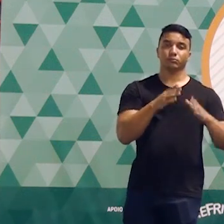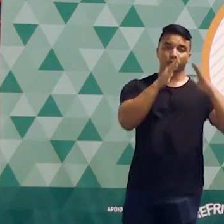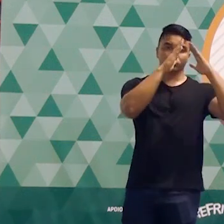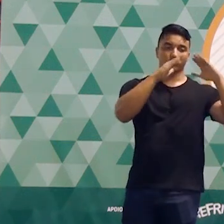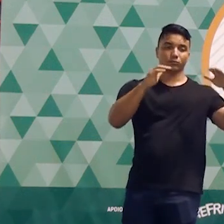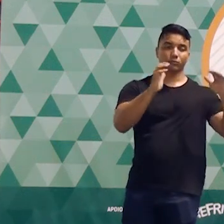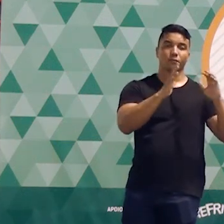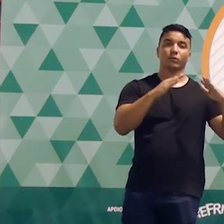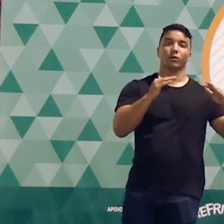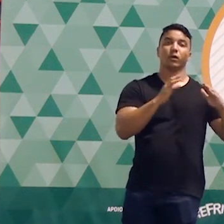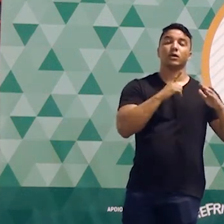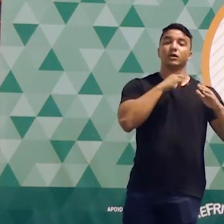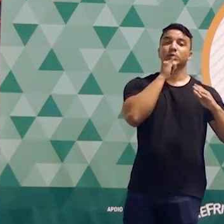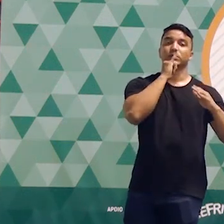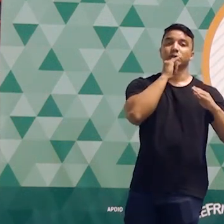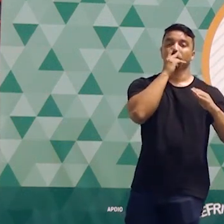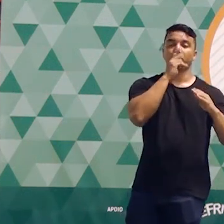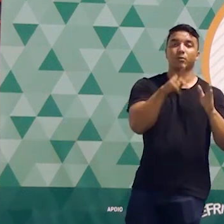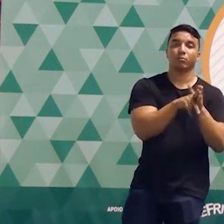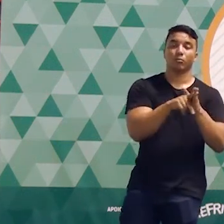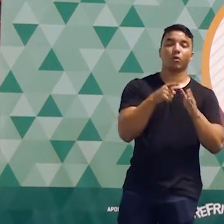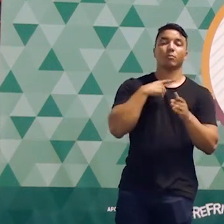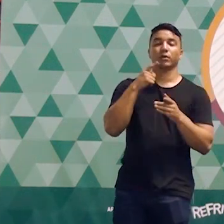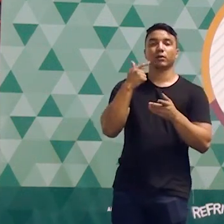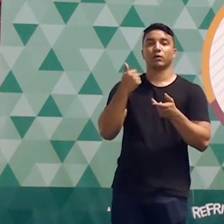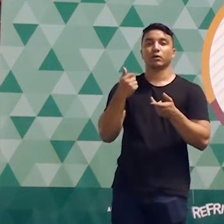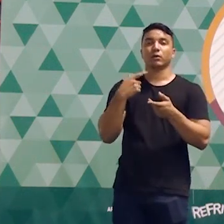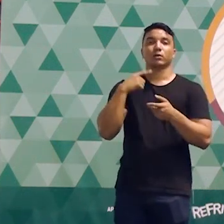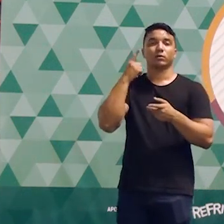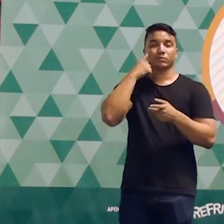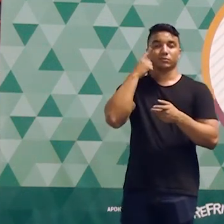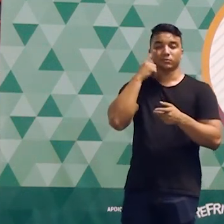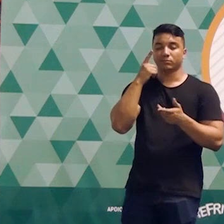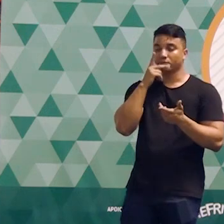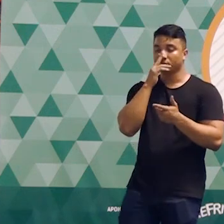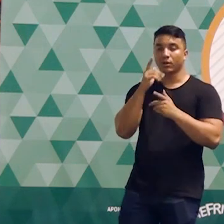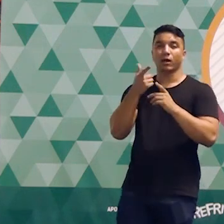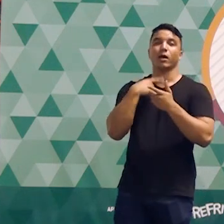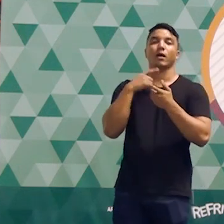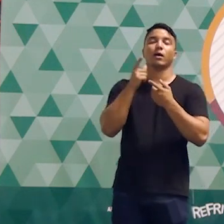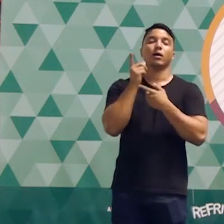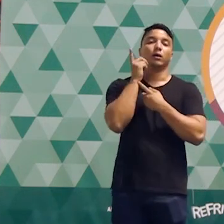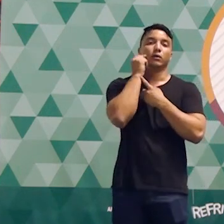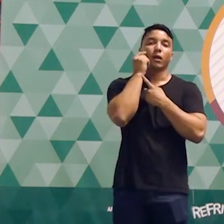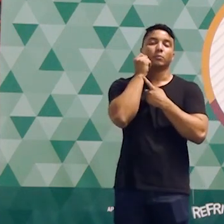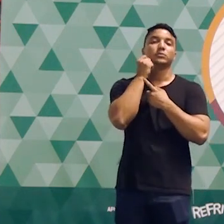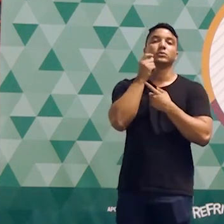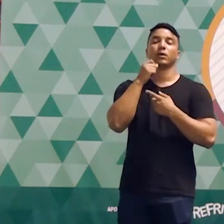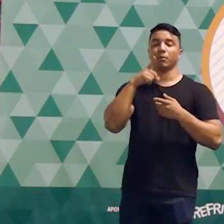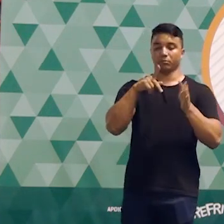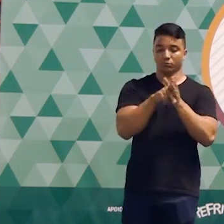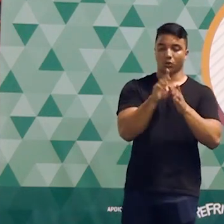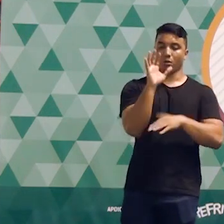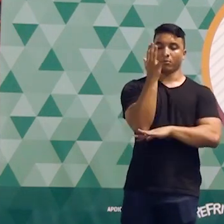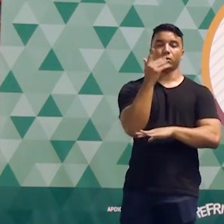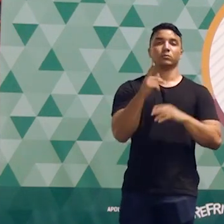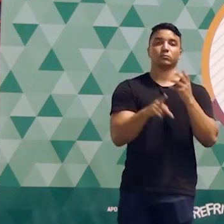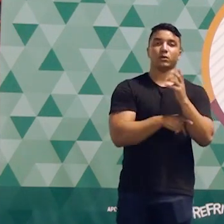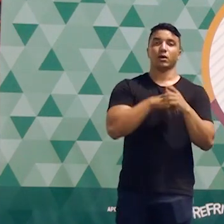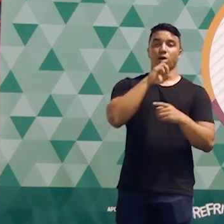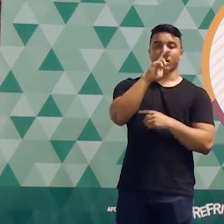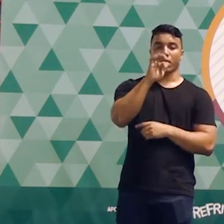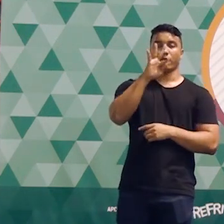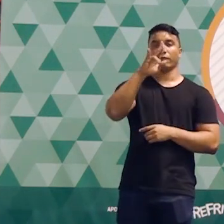pegar uma caixa desses lápis da Faber-Castell, atrás o cara diz assim, é feito com árvores de madeira